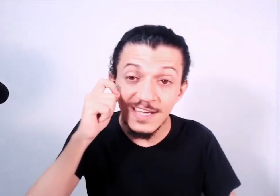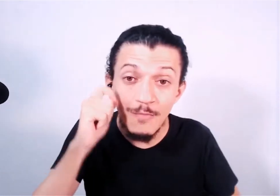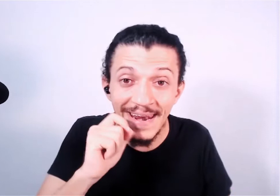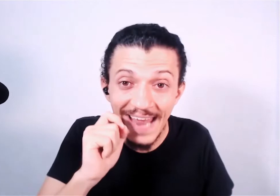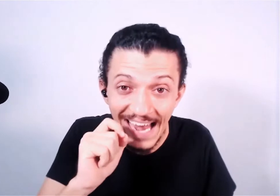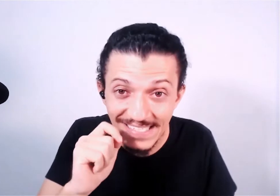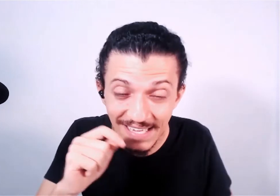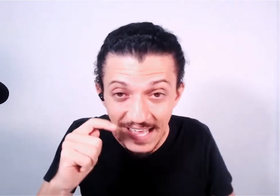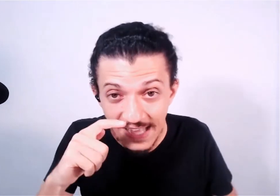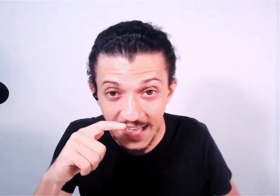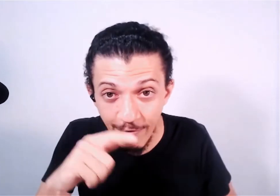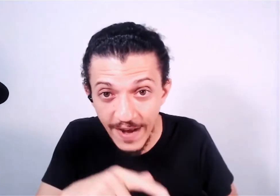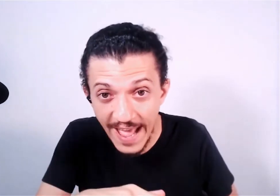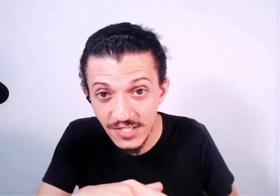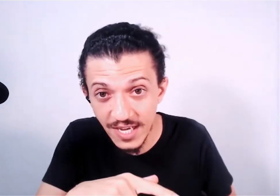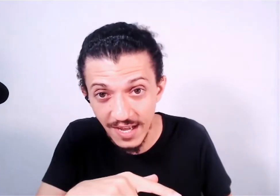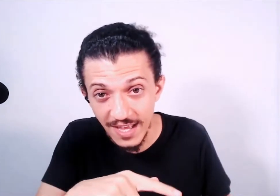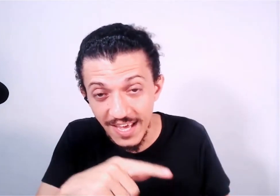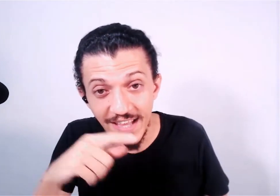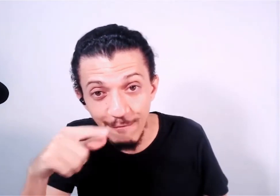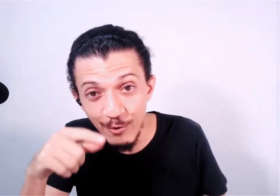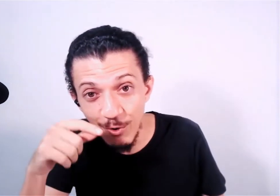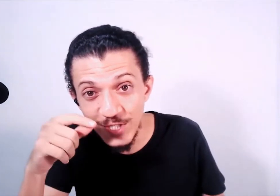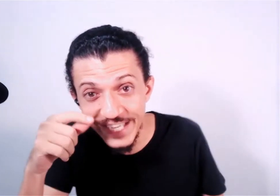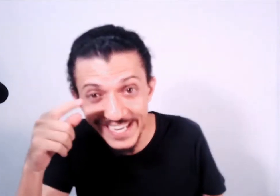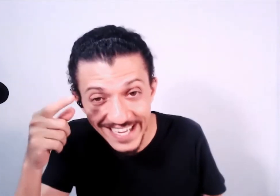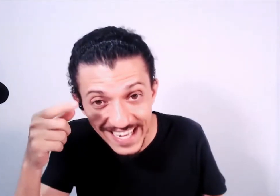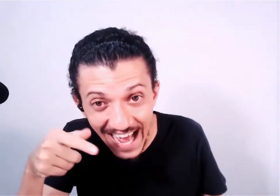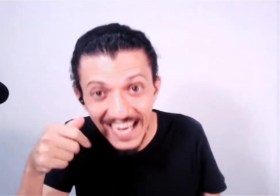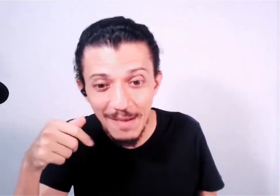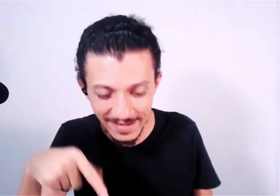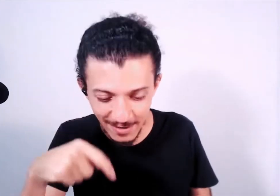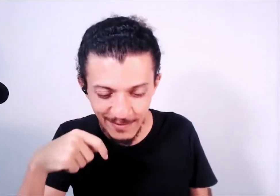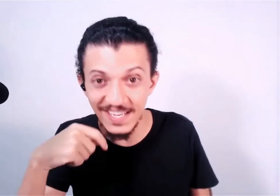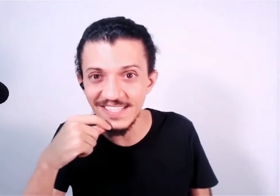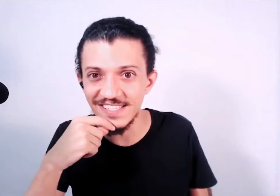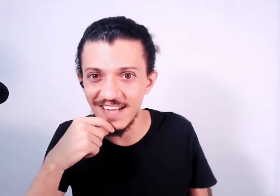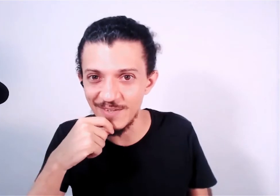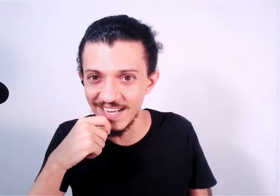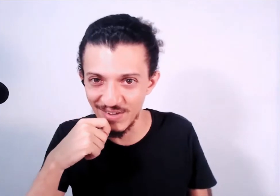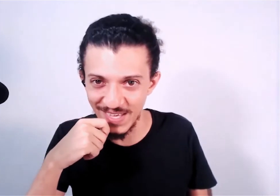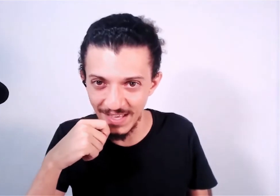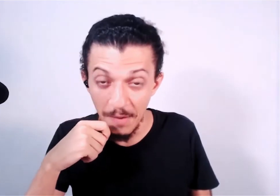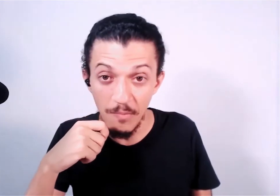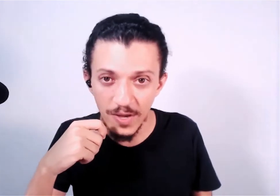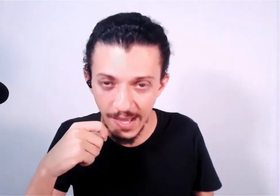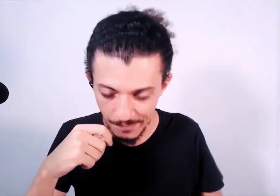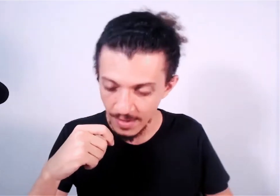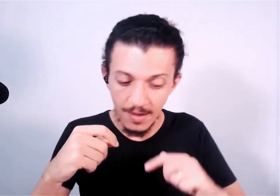uma análise da fonética e da fonologia da Libras ao fazer esse sinal escrito aqui. Por quê?